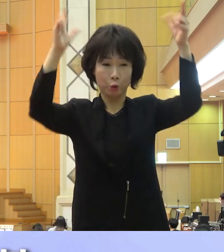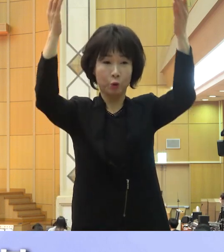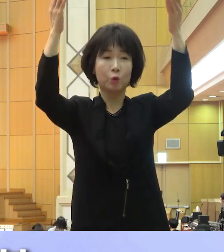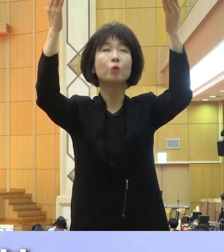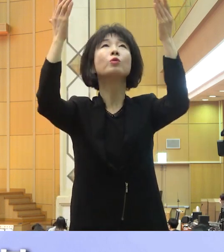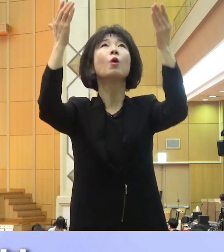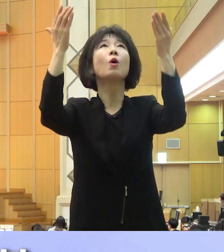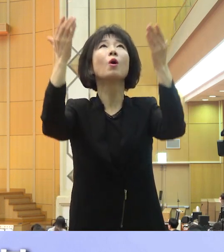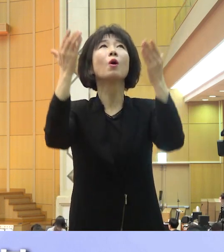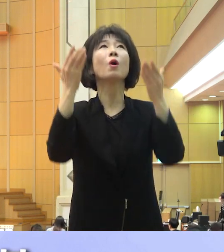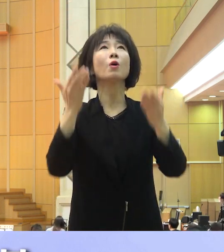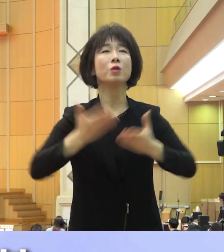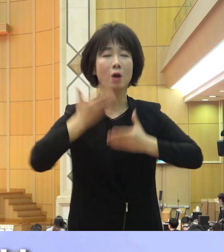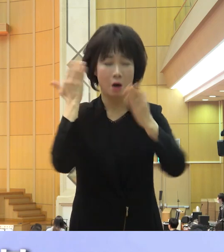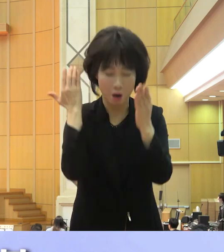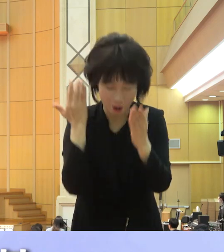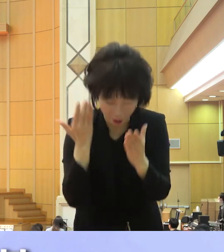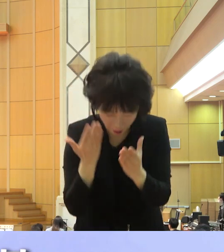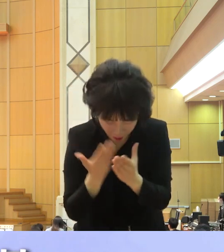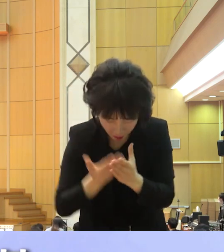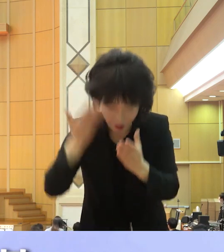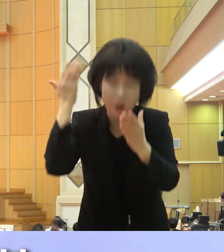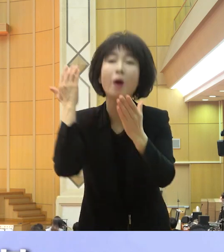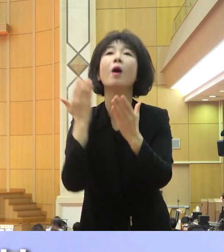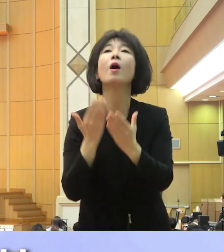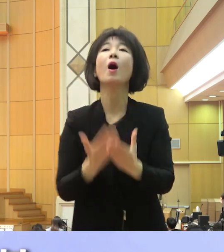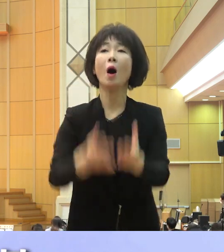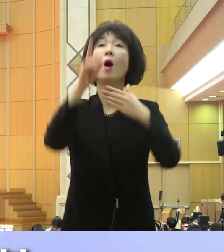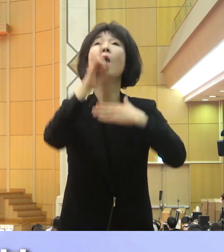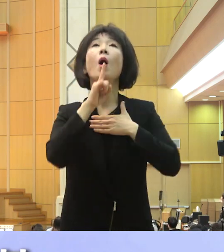새날 주소서.